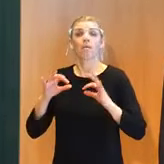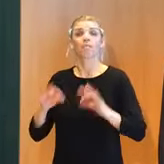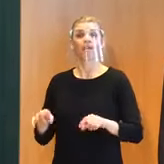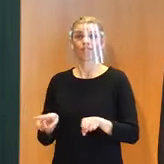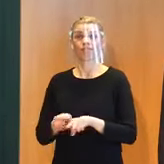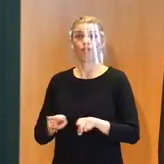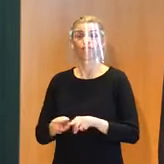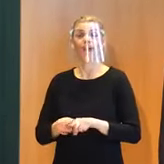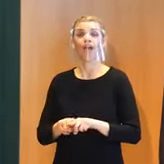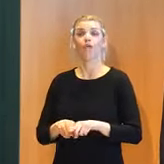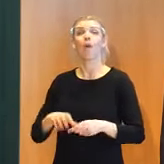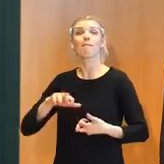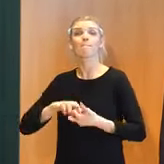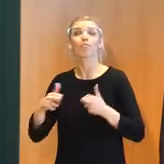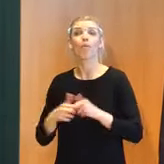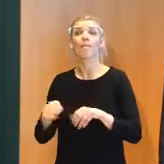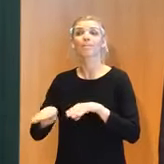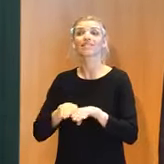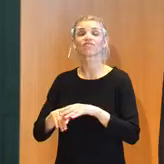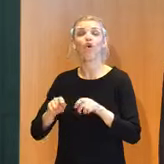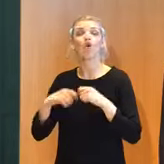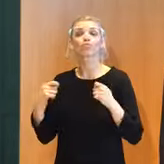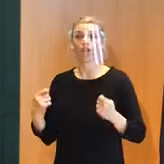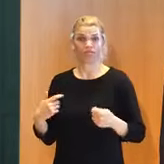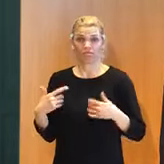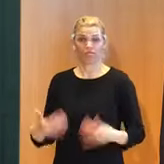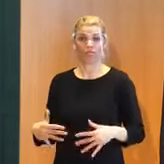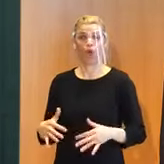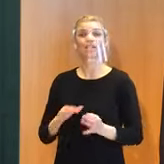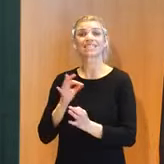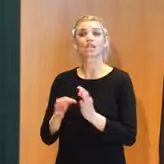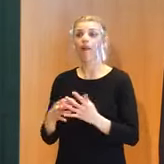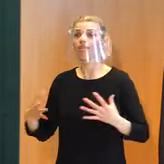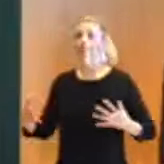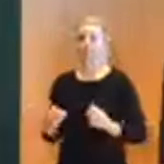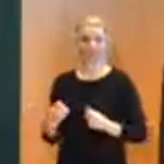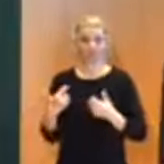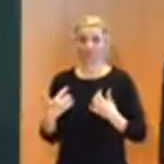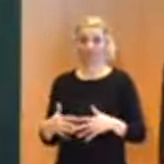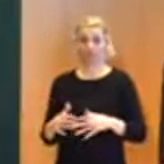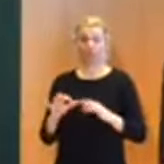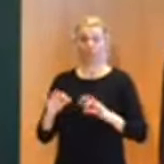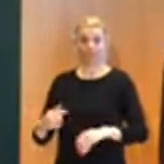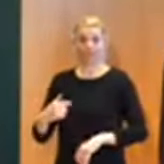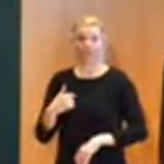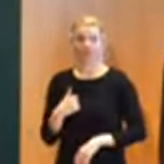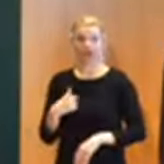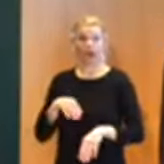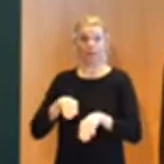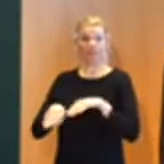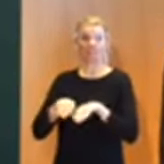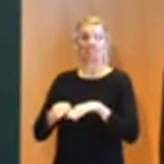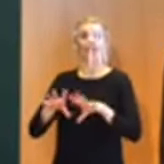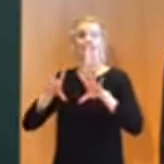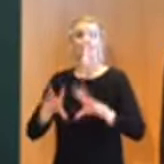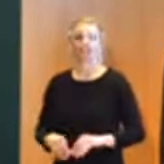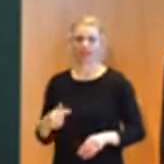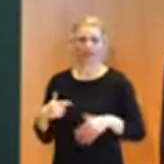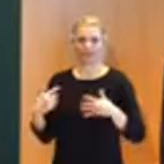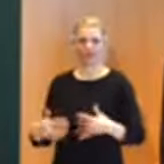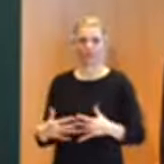problémy na bežiacom páse alebo nezvládalo situáciu. Nebol som to predsa ja, ktorý ako minister zlyhával.